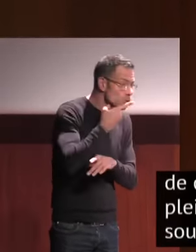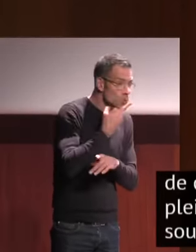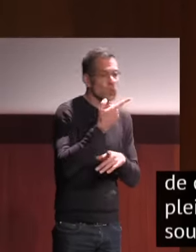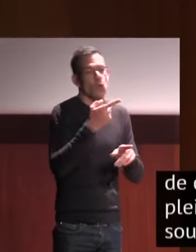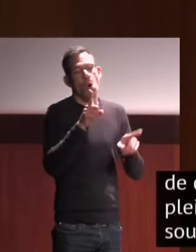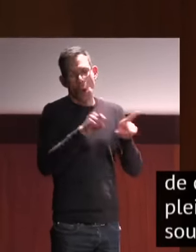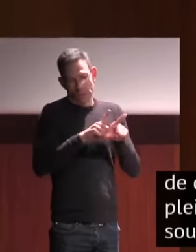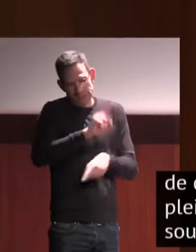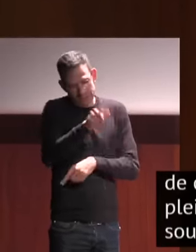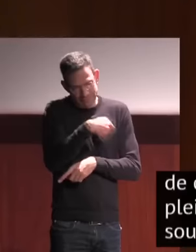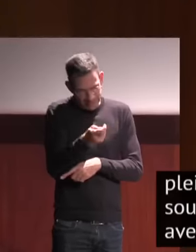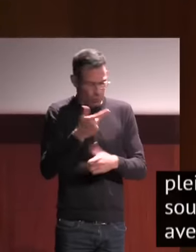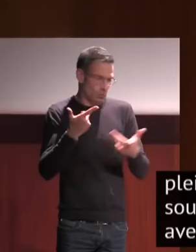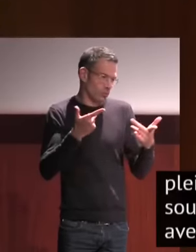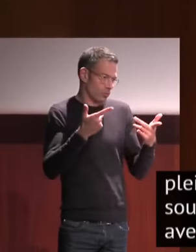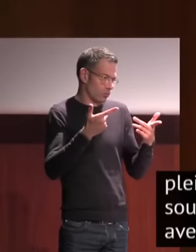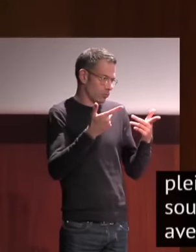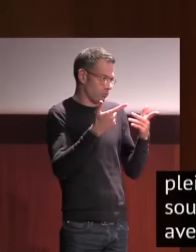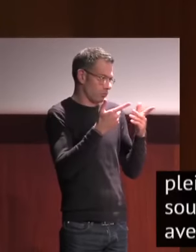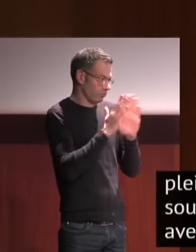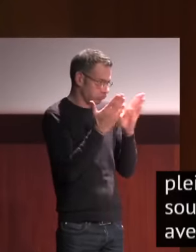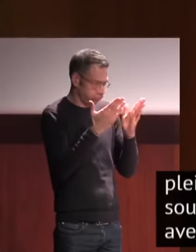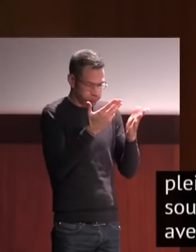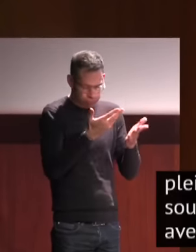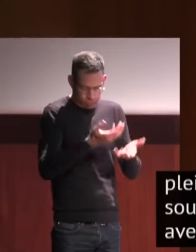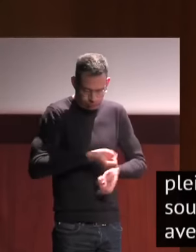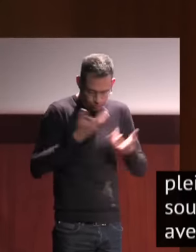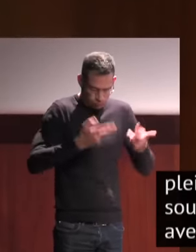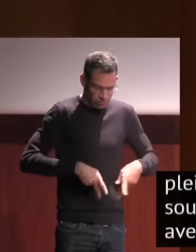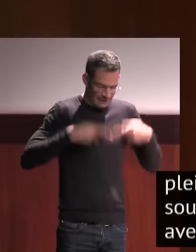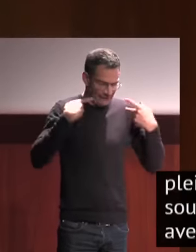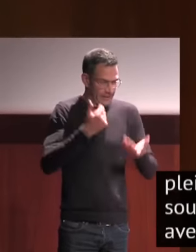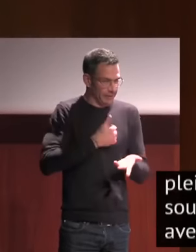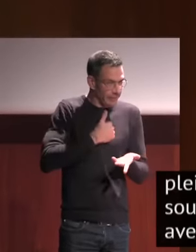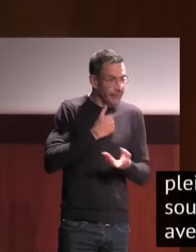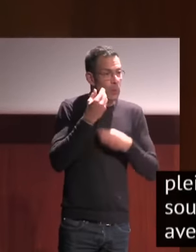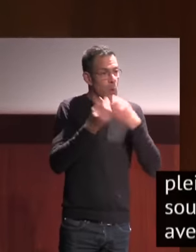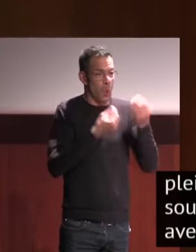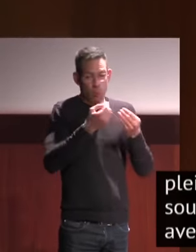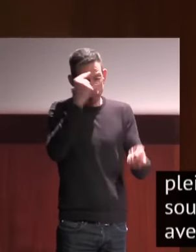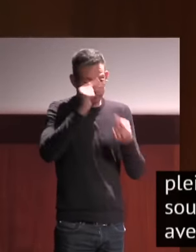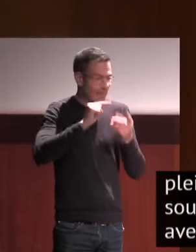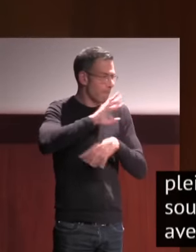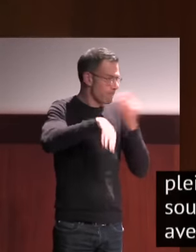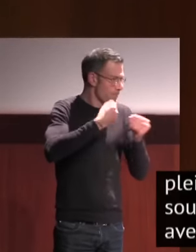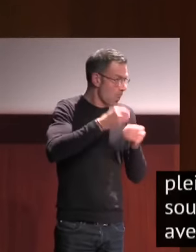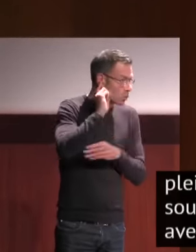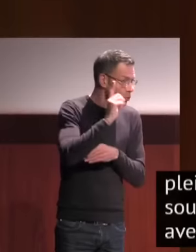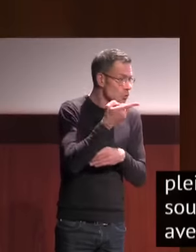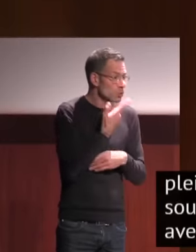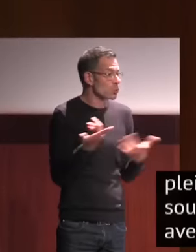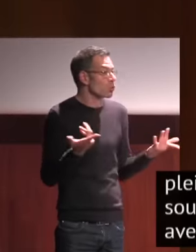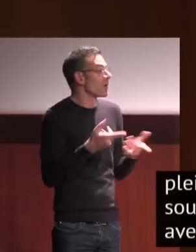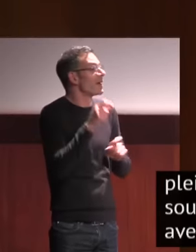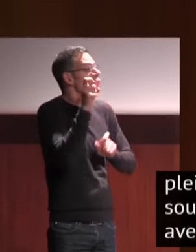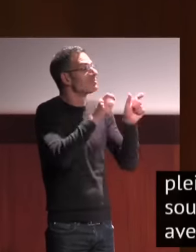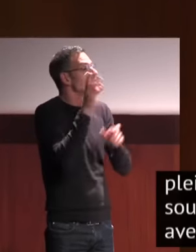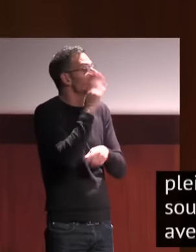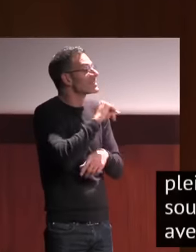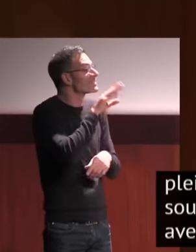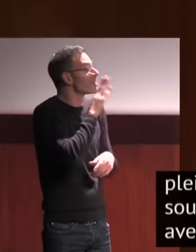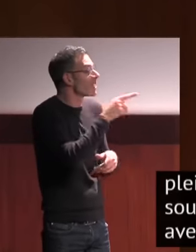récits autobiographiques ou des essais sur le monde des sourds. Tous les intervenants que nous avons vus cet après-midi sont dans